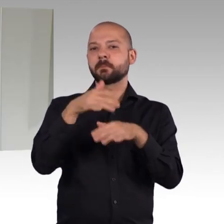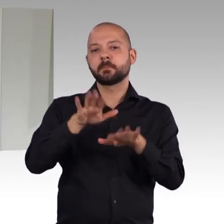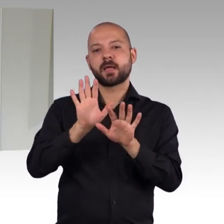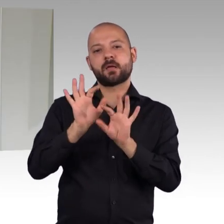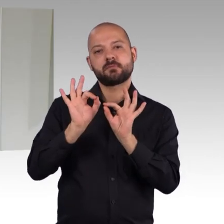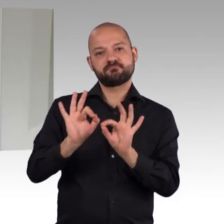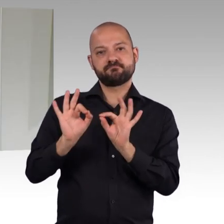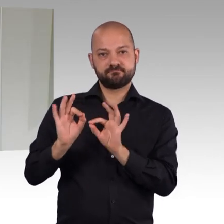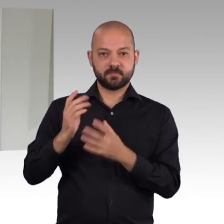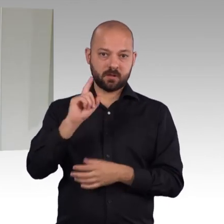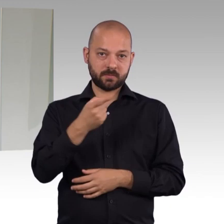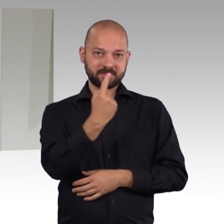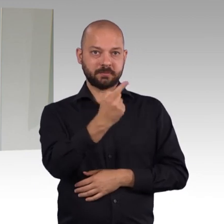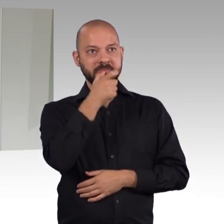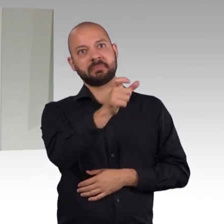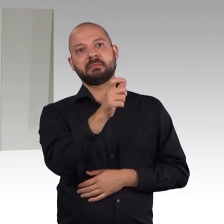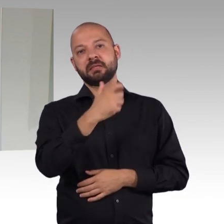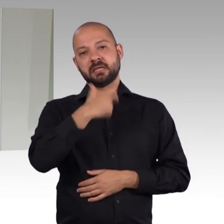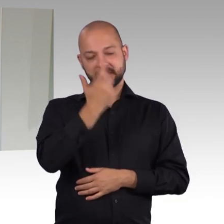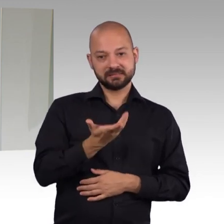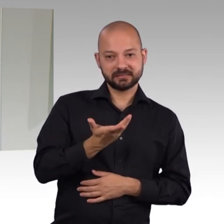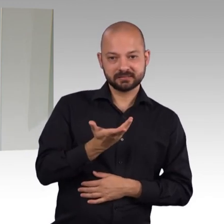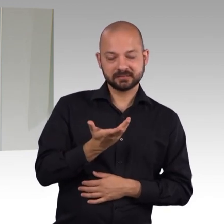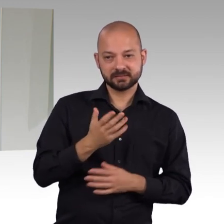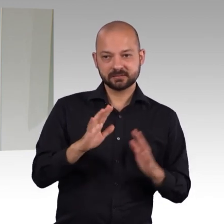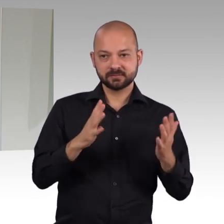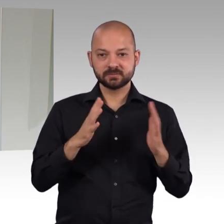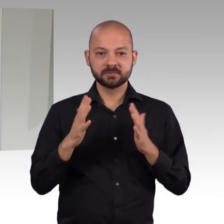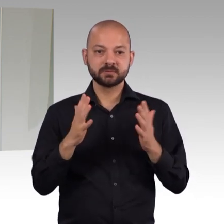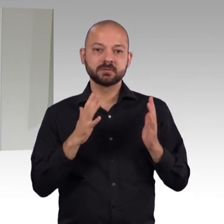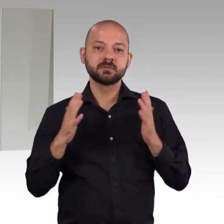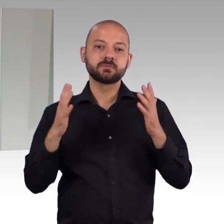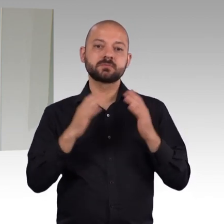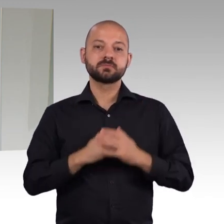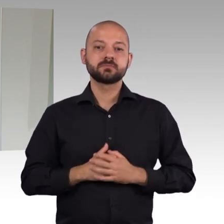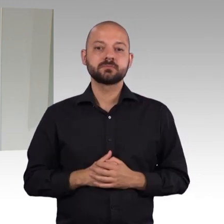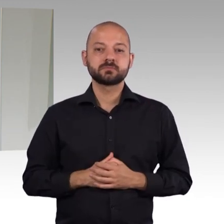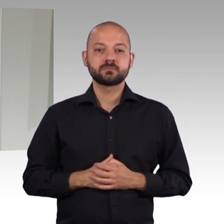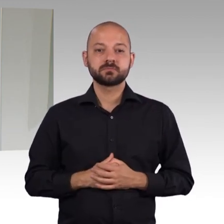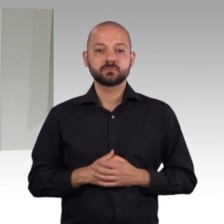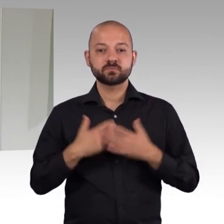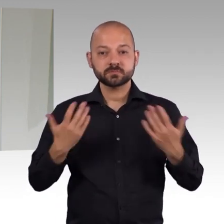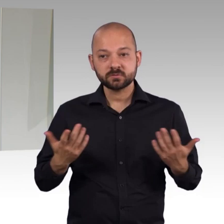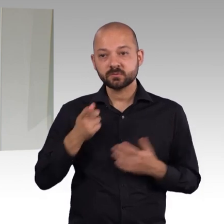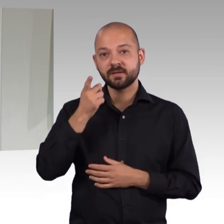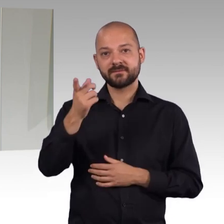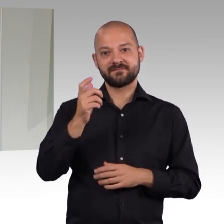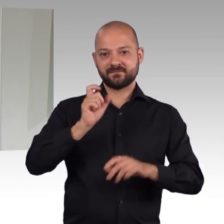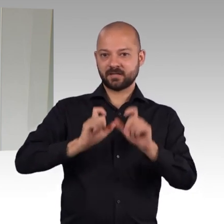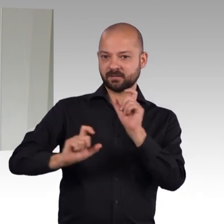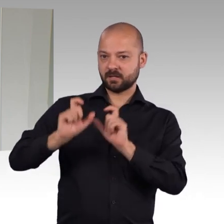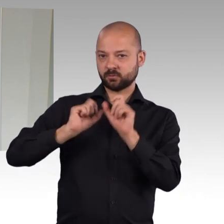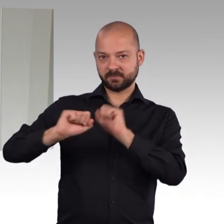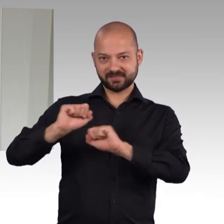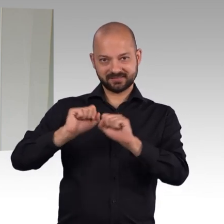ins Zentrum gestellt hat die neue Verteidigungsministerin die Finanzierung der Bundeswehr. Aus dem 2%-Ziel 2024 hat